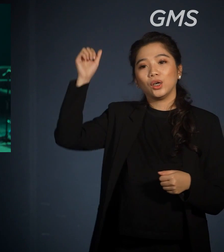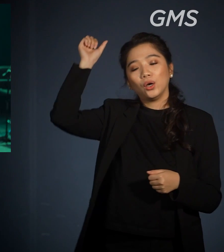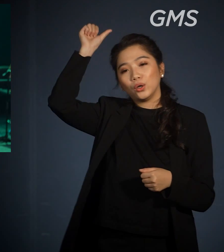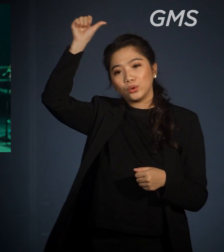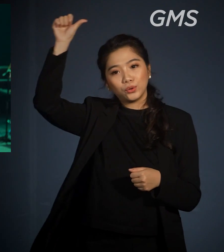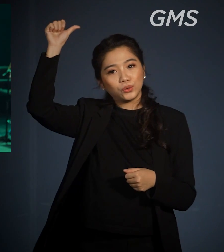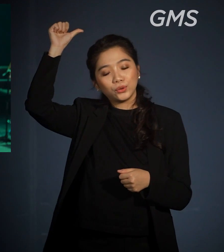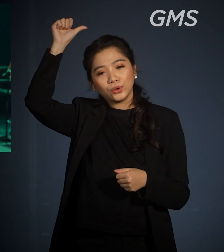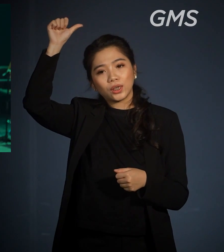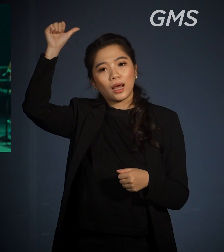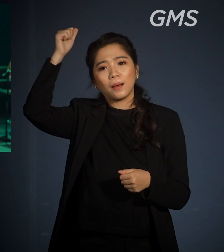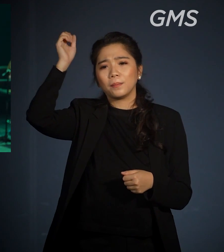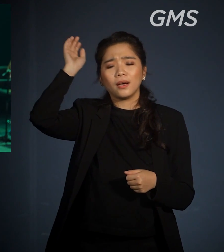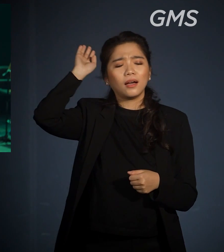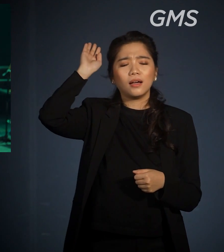dengan